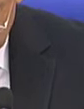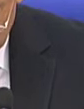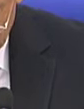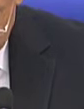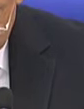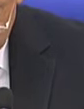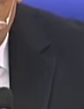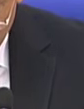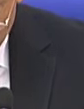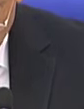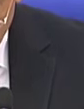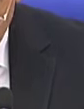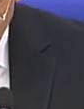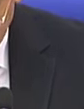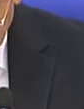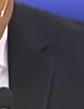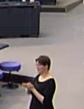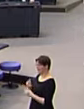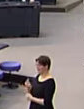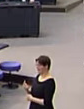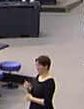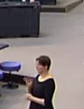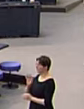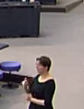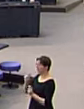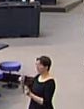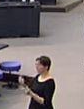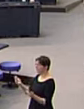richtet. Sache 1. Wer stimmt für diesen Antrag?